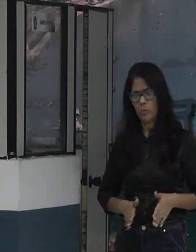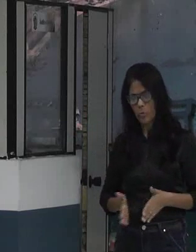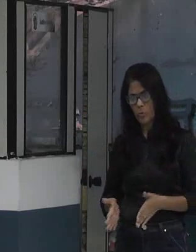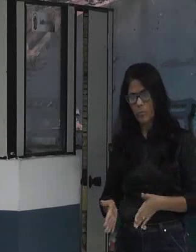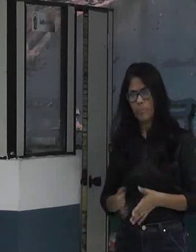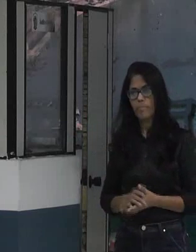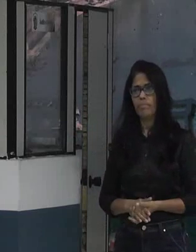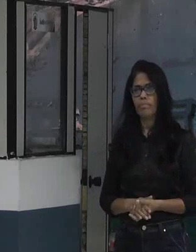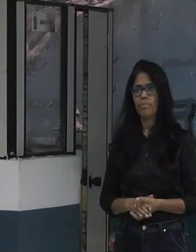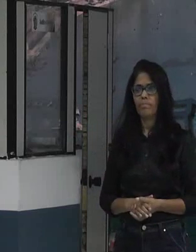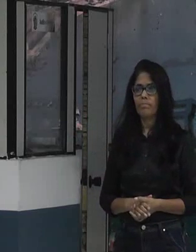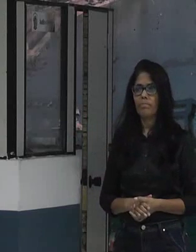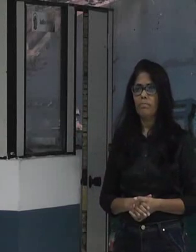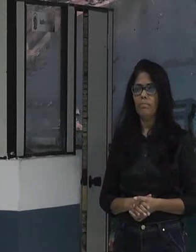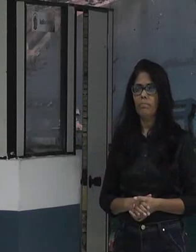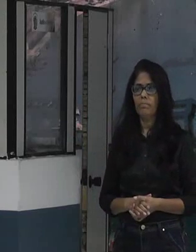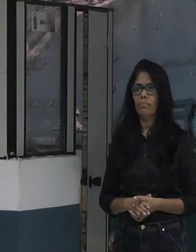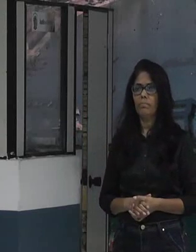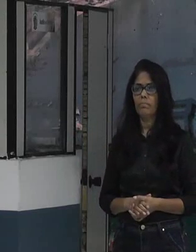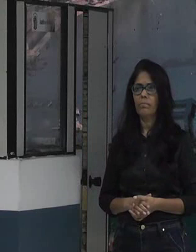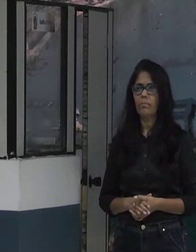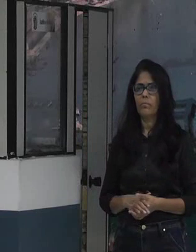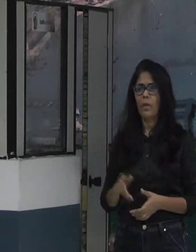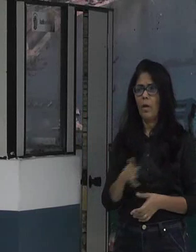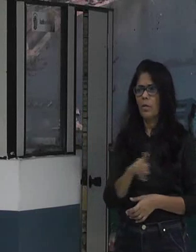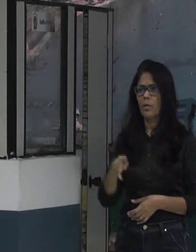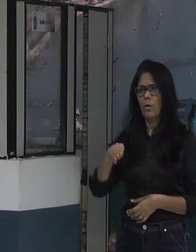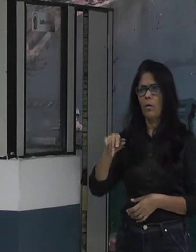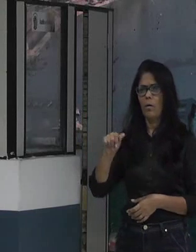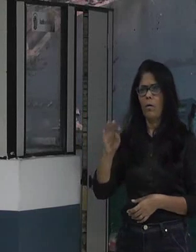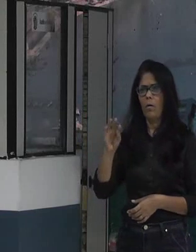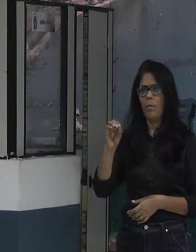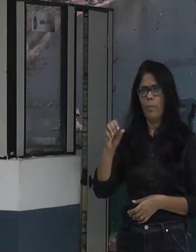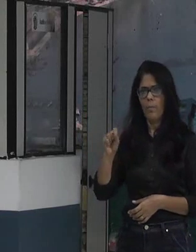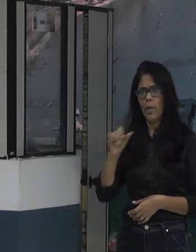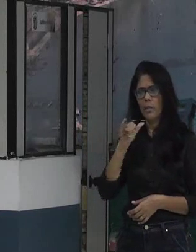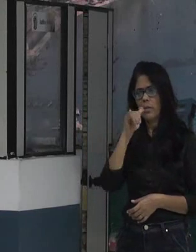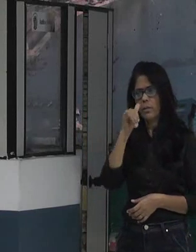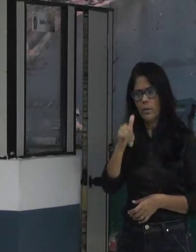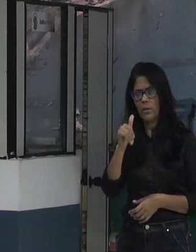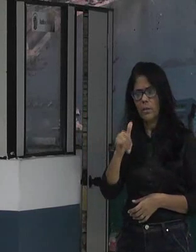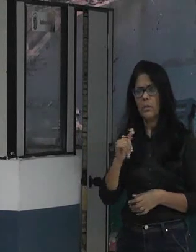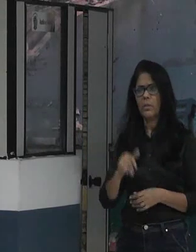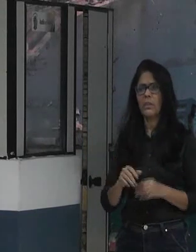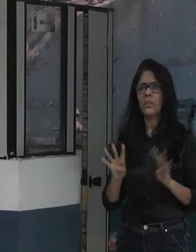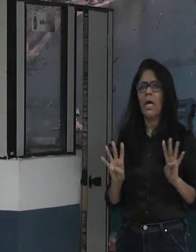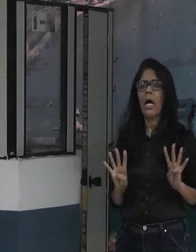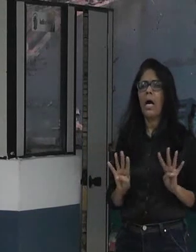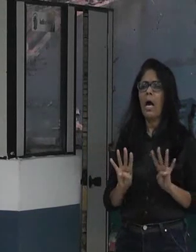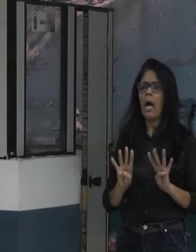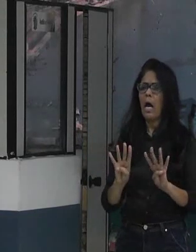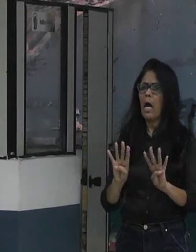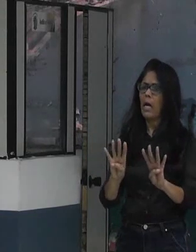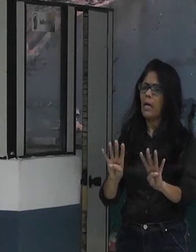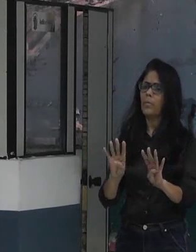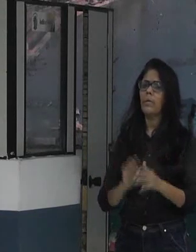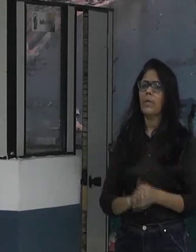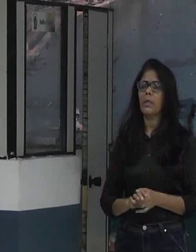pastor Matos falou aqui da caminhada Vem Porto Sul, na próxima